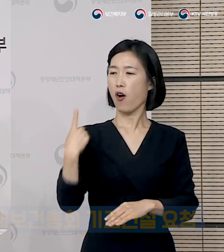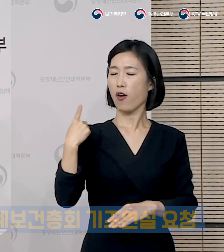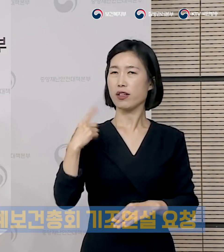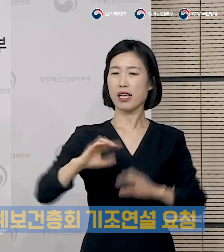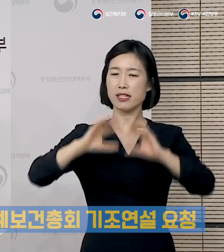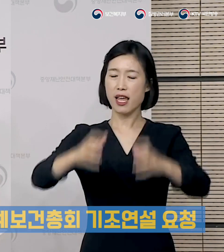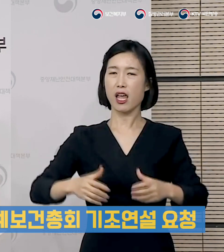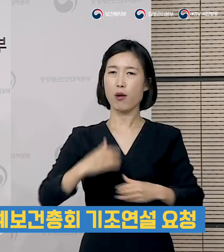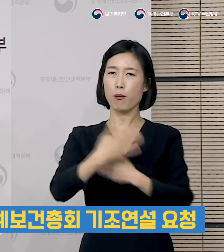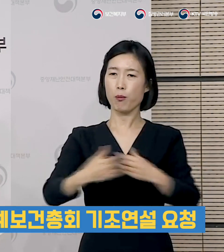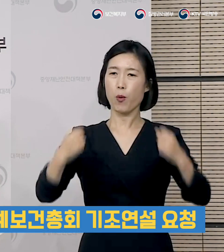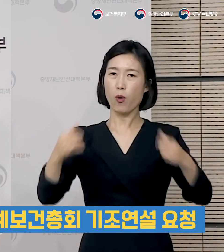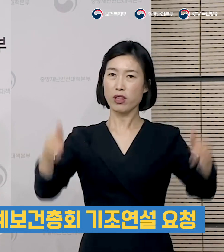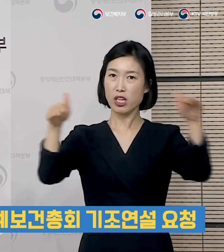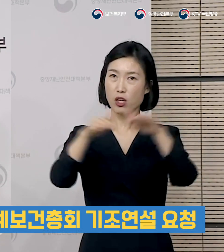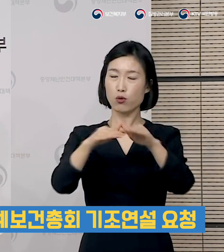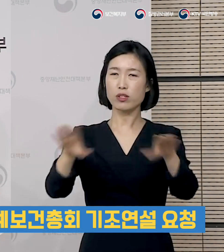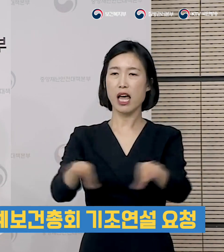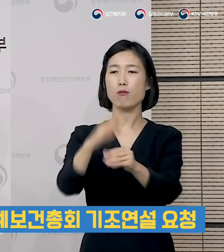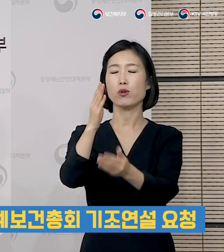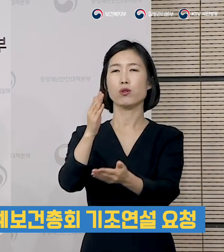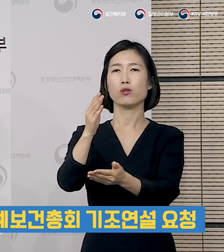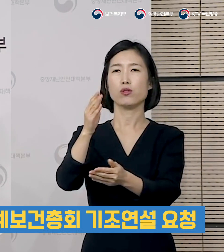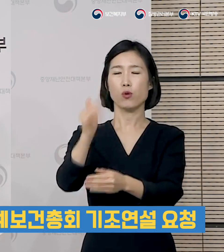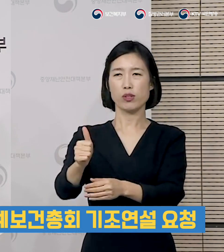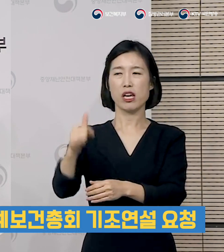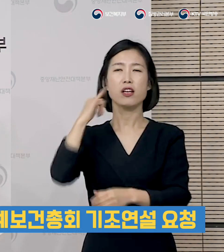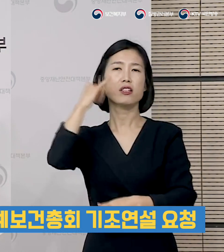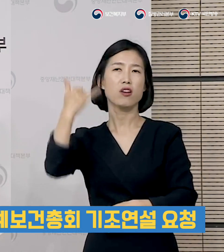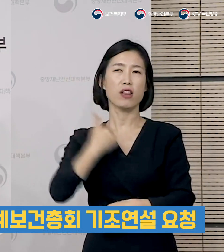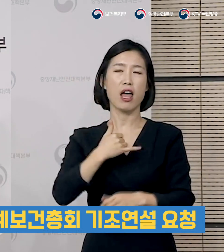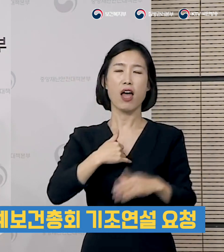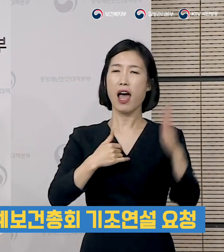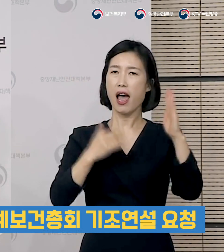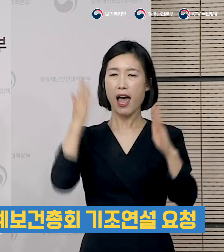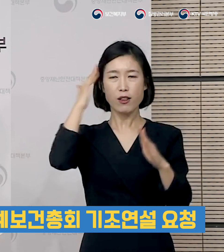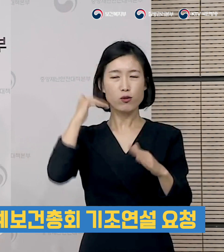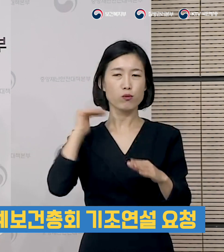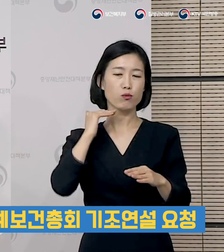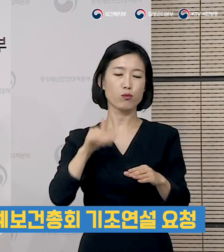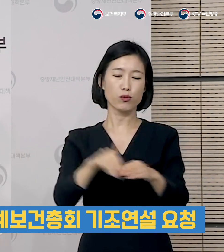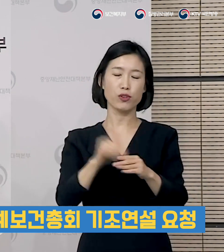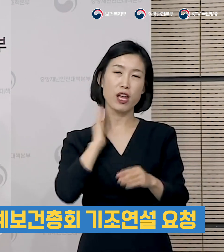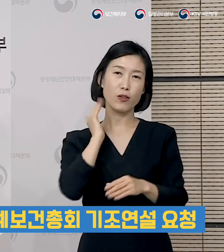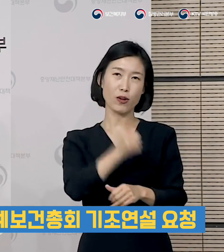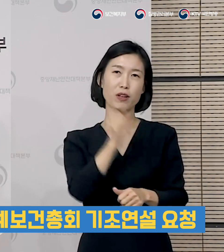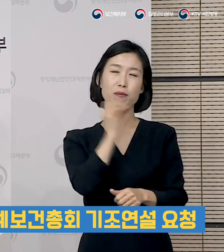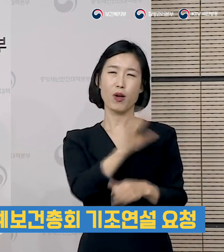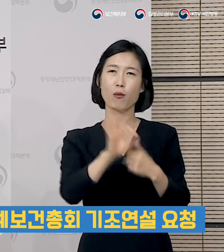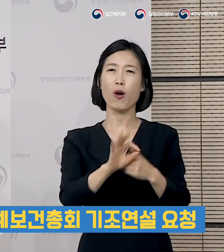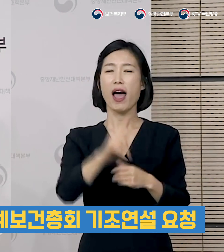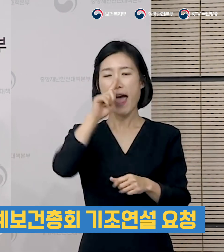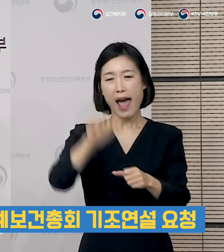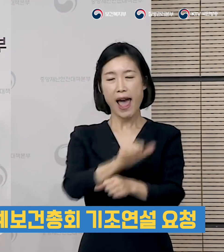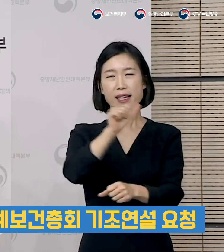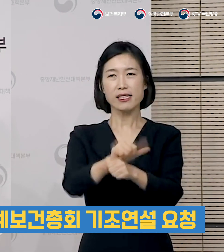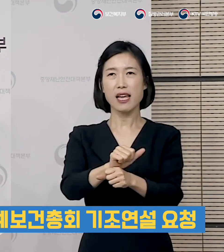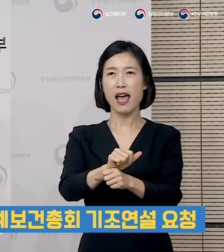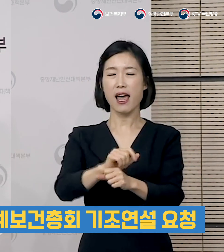어제 세계보건기구 사무총장이 선화 통화를 통해 우리 대통령에게 아시아 대표로 세계보건기구